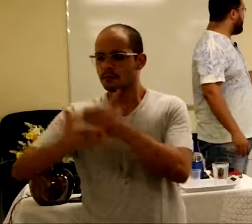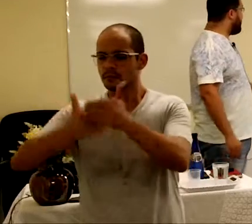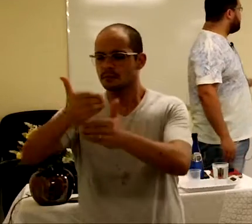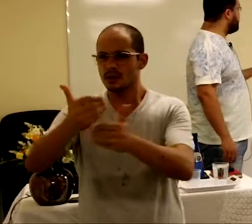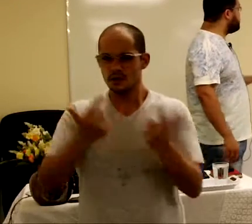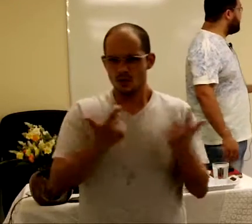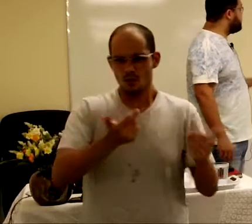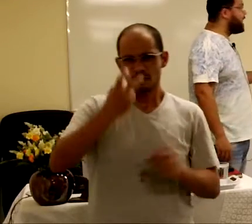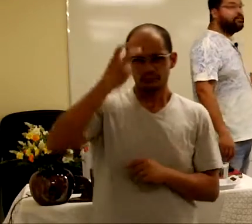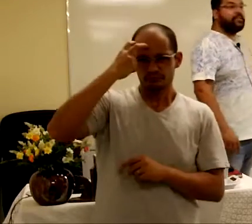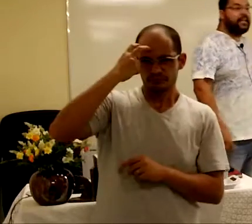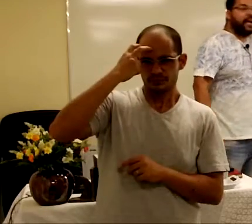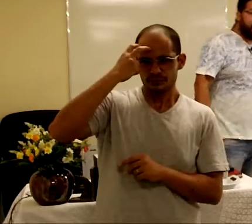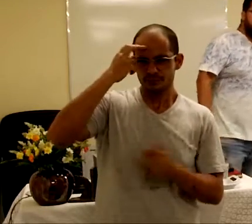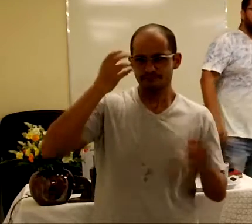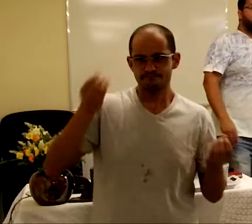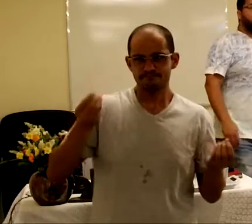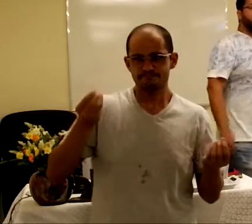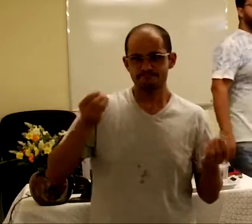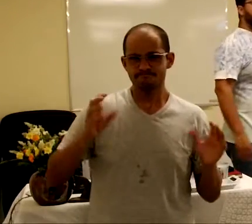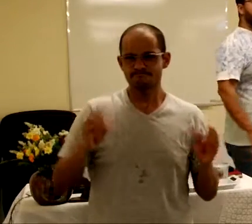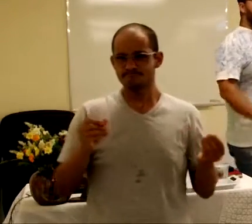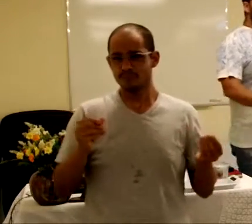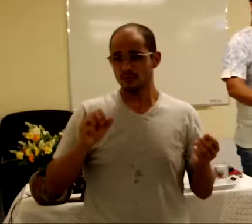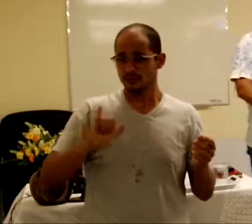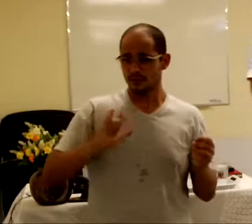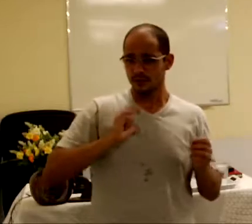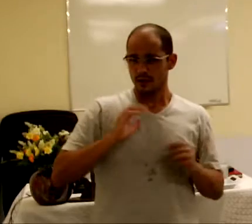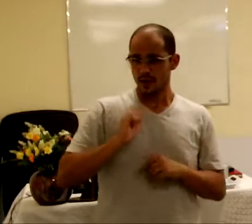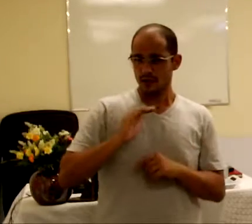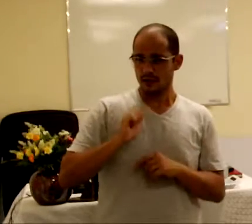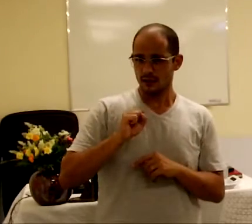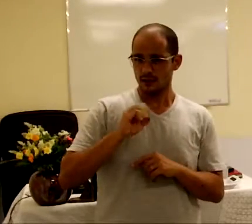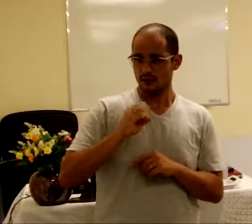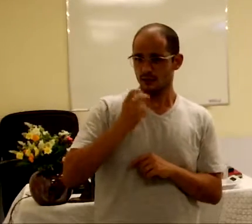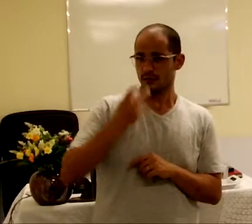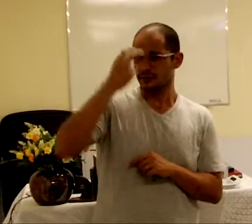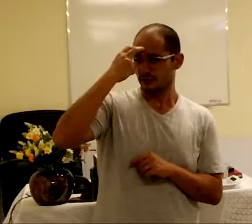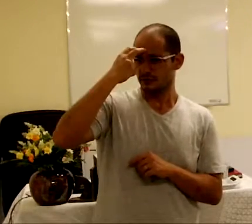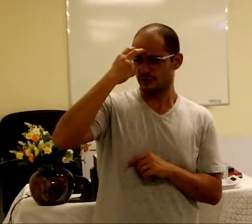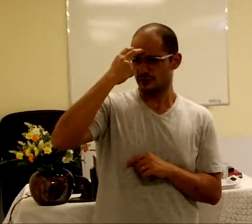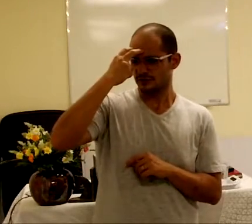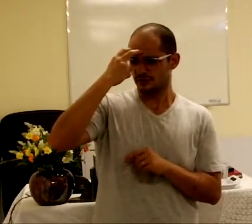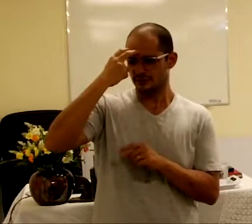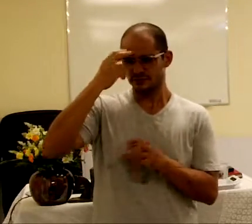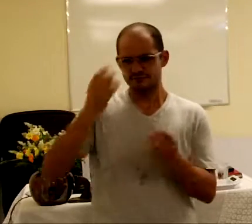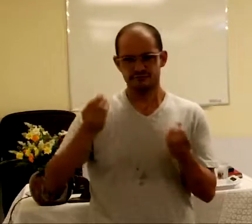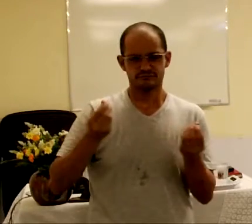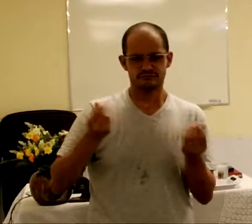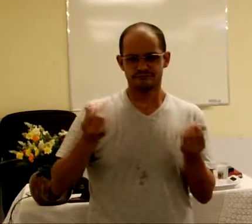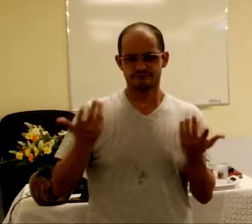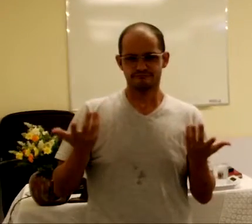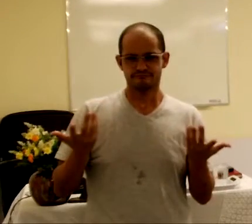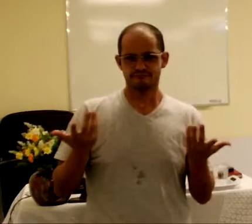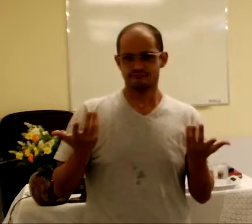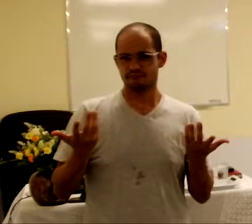Um acaso inteligente já não seria acaso. O acaso é cego. Você vê que esse negócio é tão importante que é taxativo.